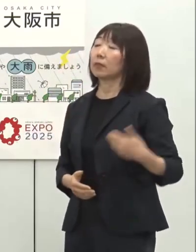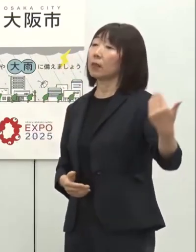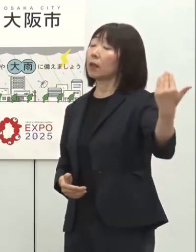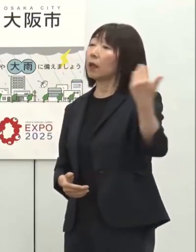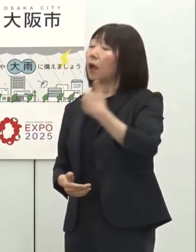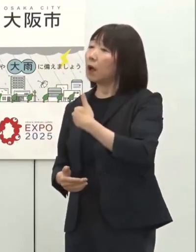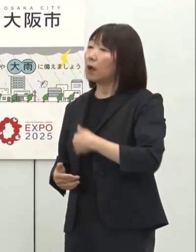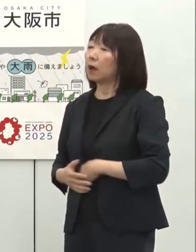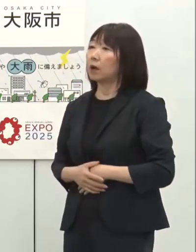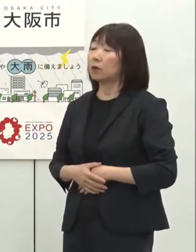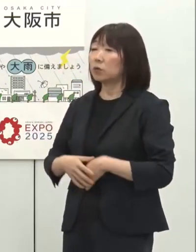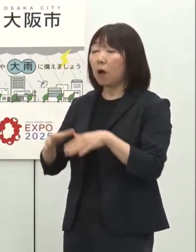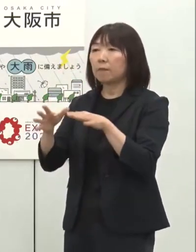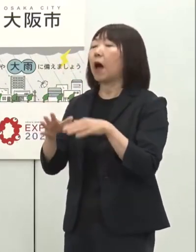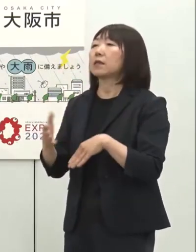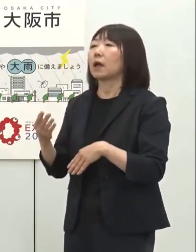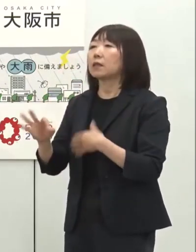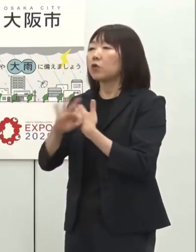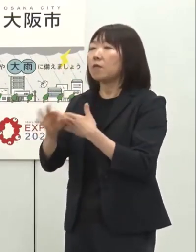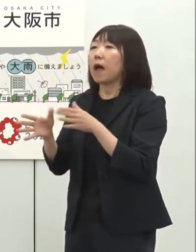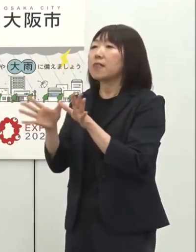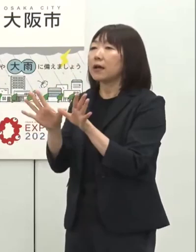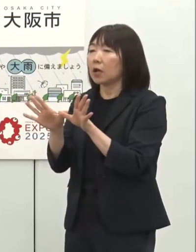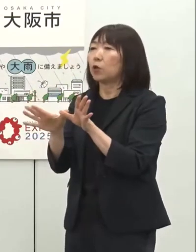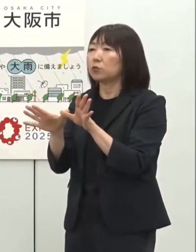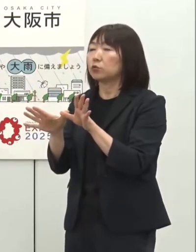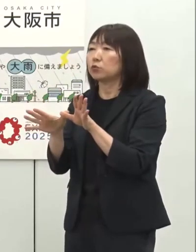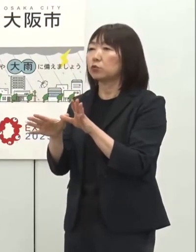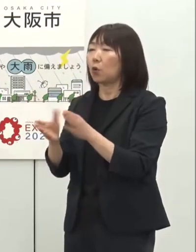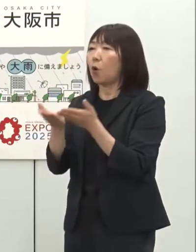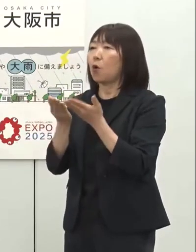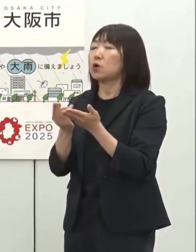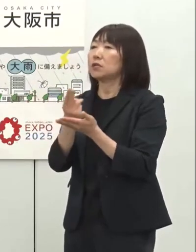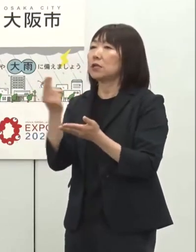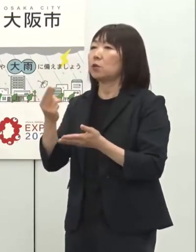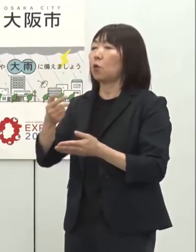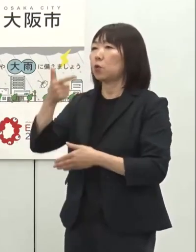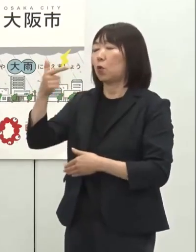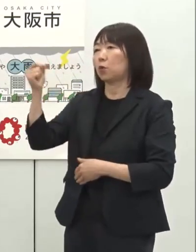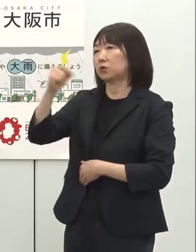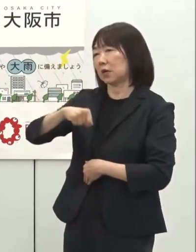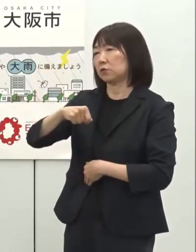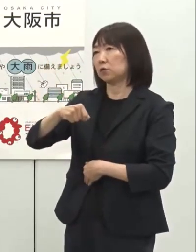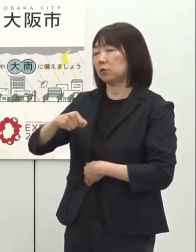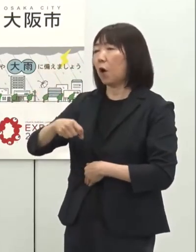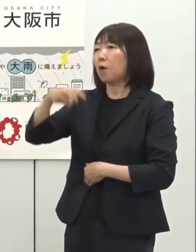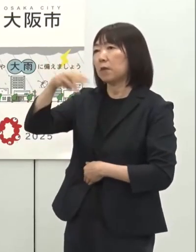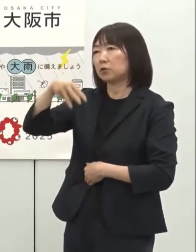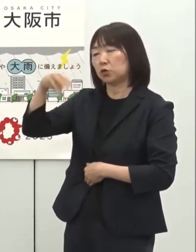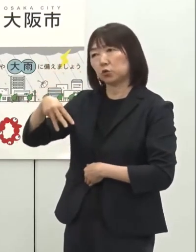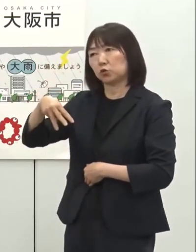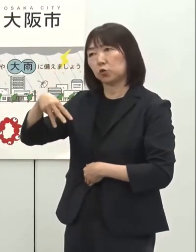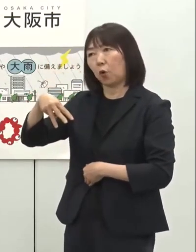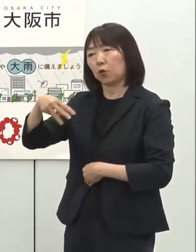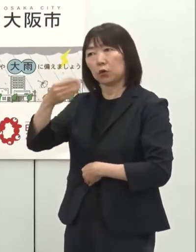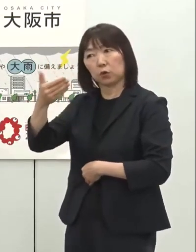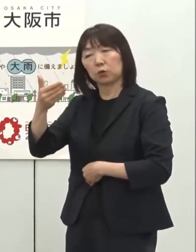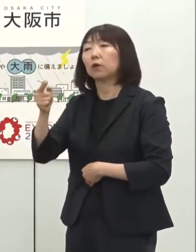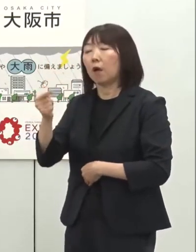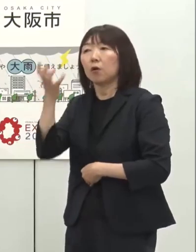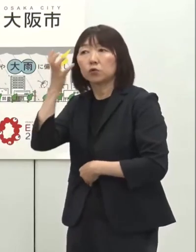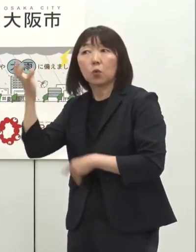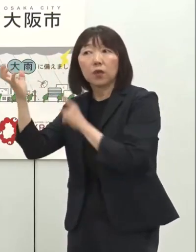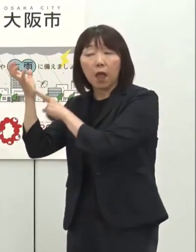最大のものは南海トラフ、震度6弱のマグニチュード 9.1 でしたかね、これが想定